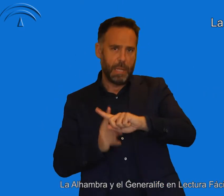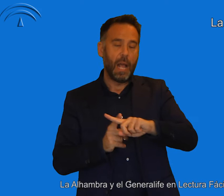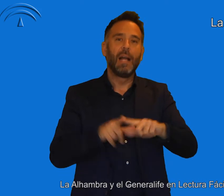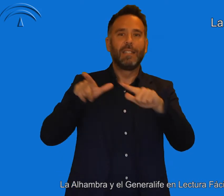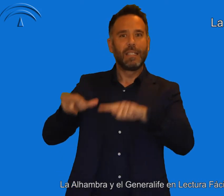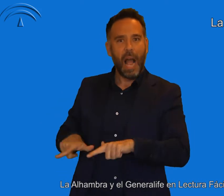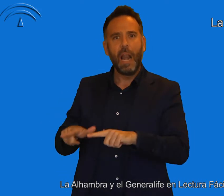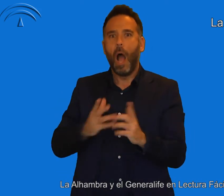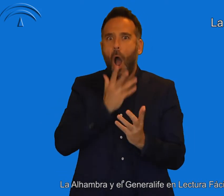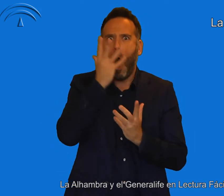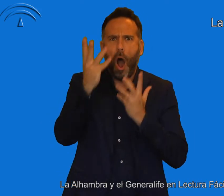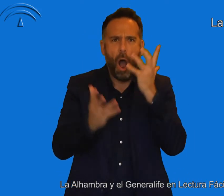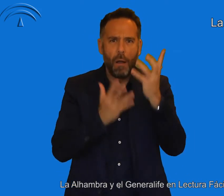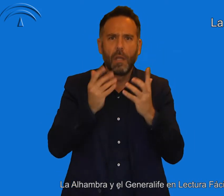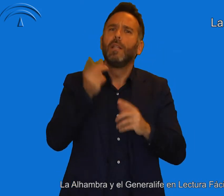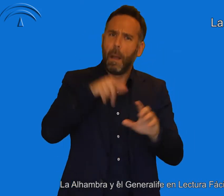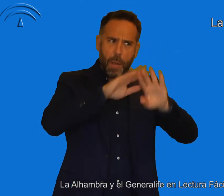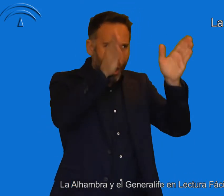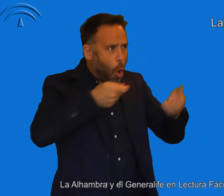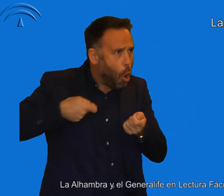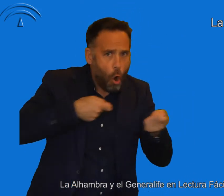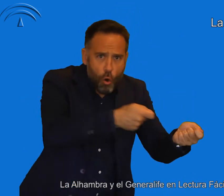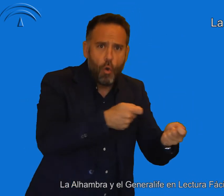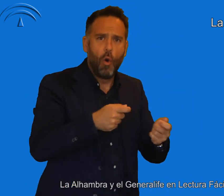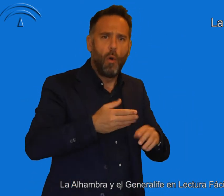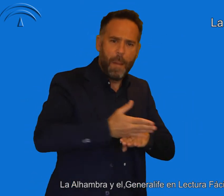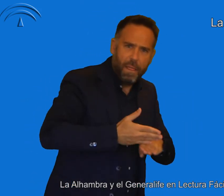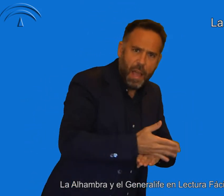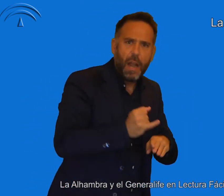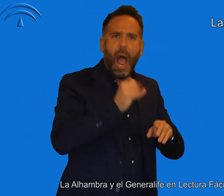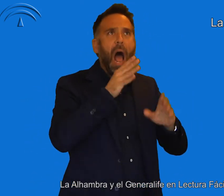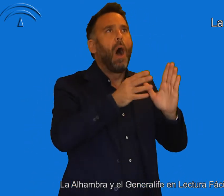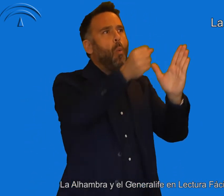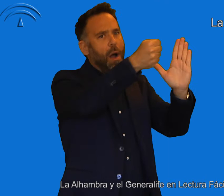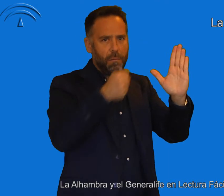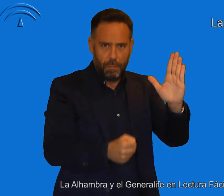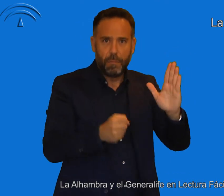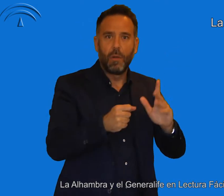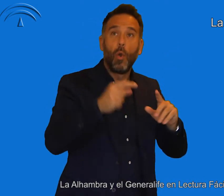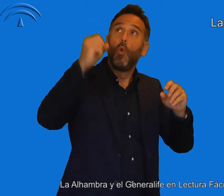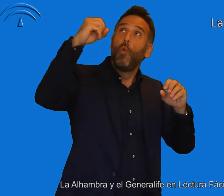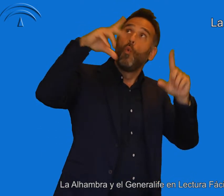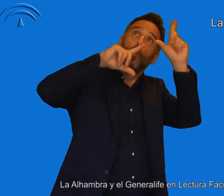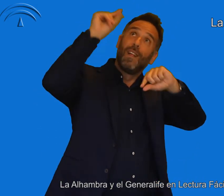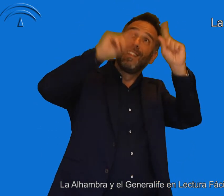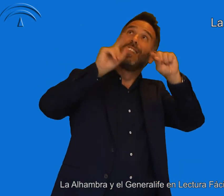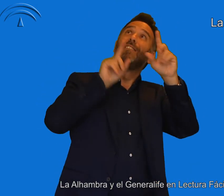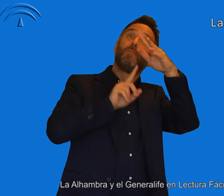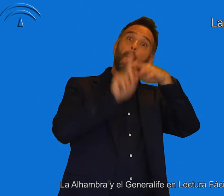sala caliente. Además tiene horno, leña y una cerdera de agua. La luz entra por unos